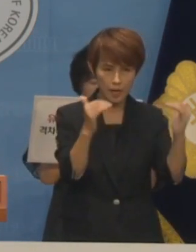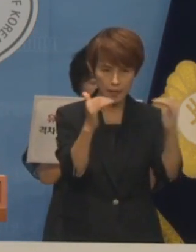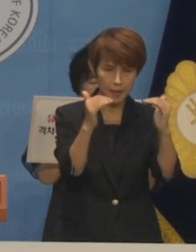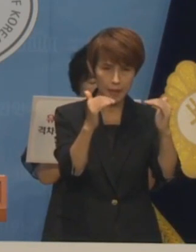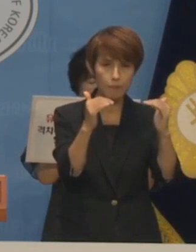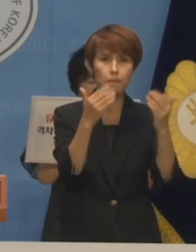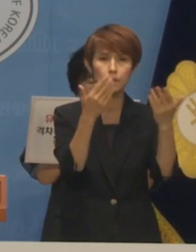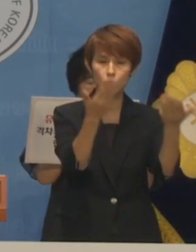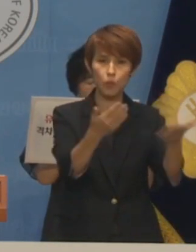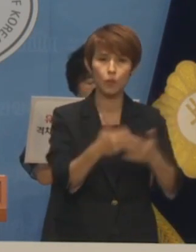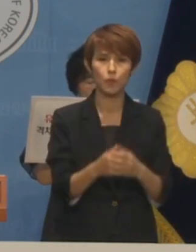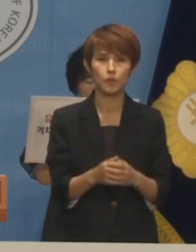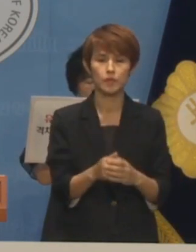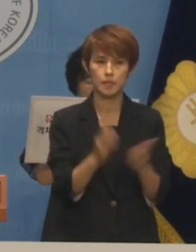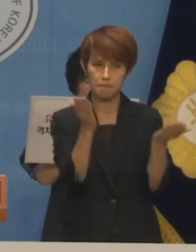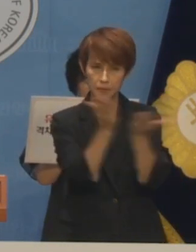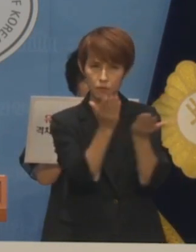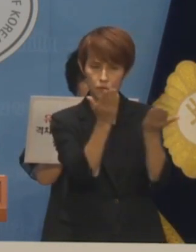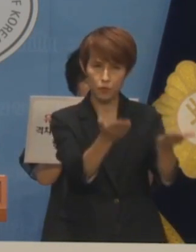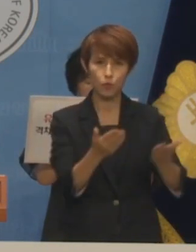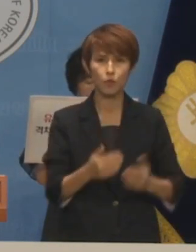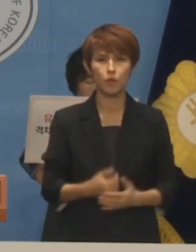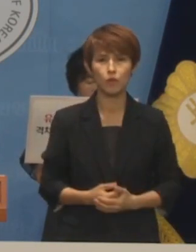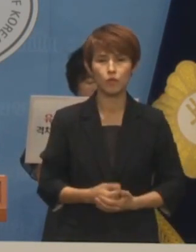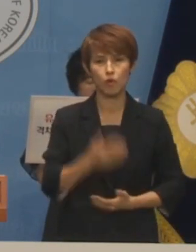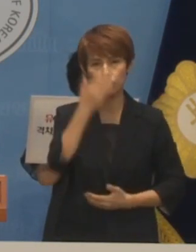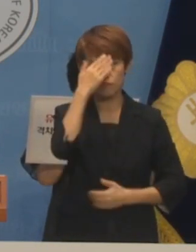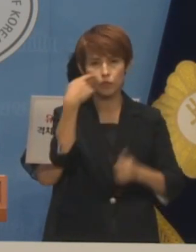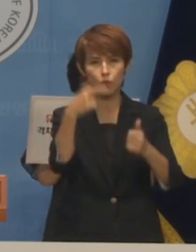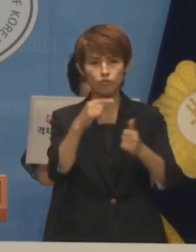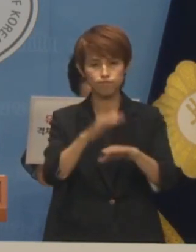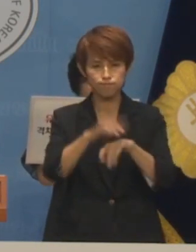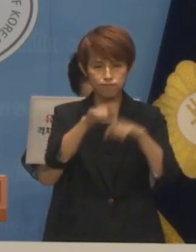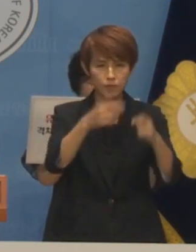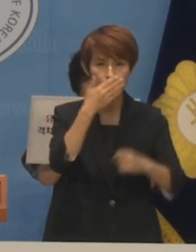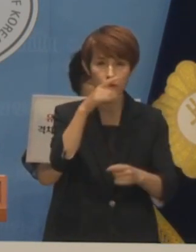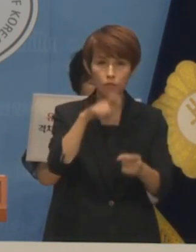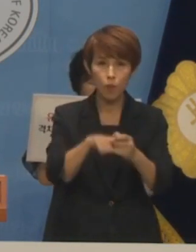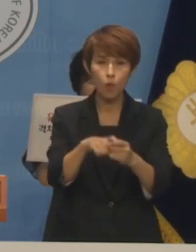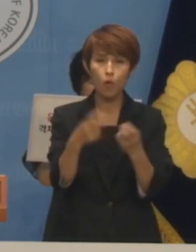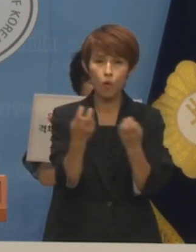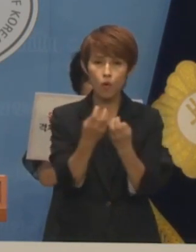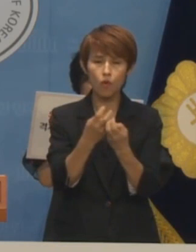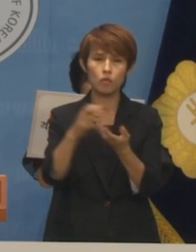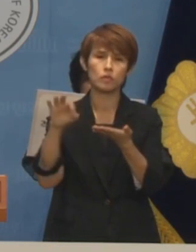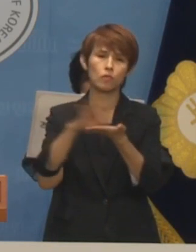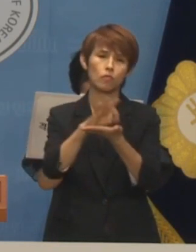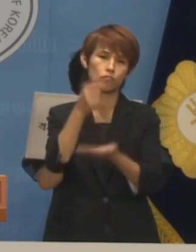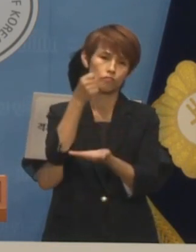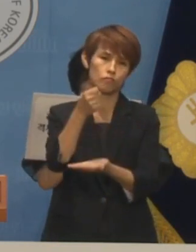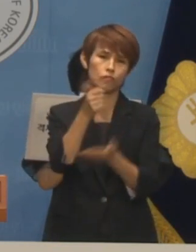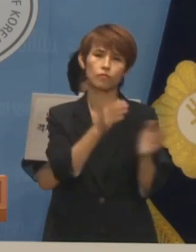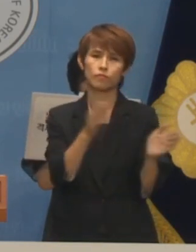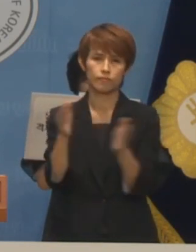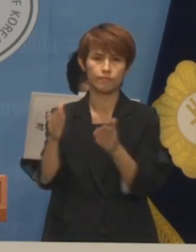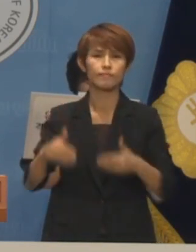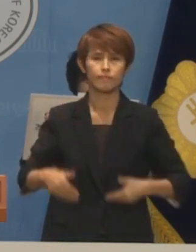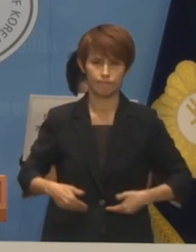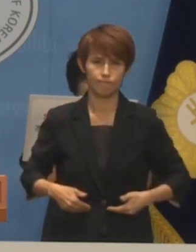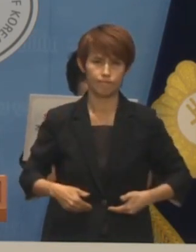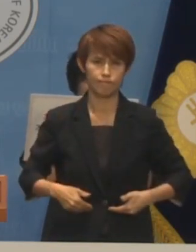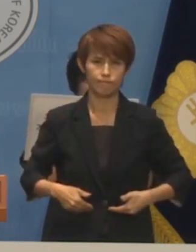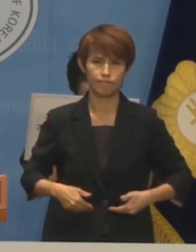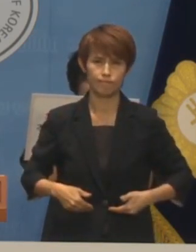단계적 무상교육 실행을 무리 없이 추진하기 위해서는 재원 마련 방안이